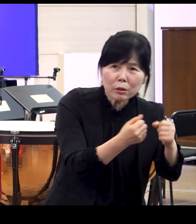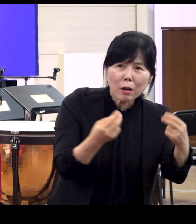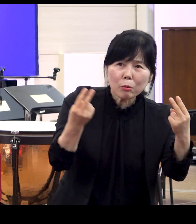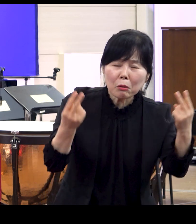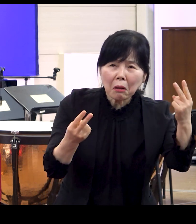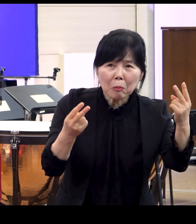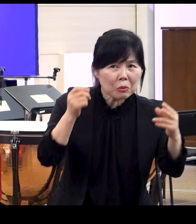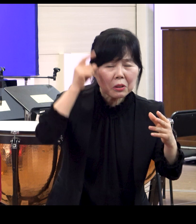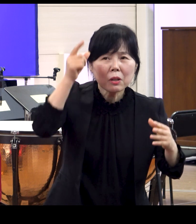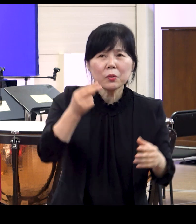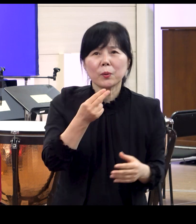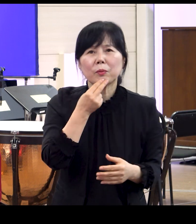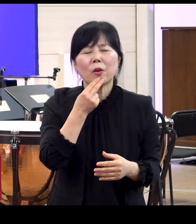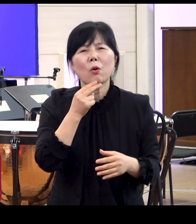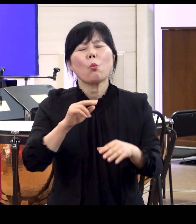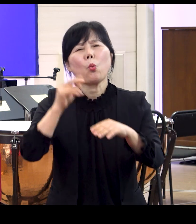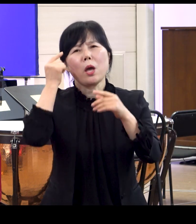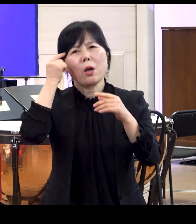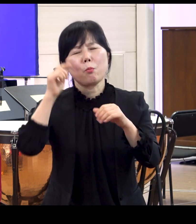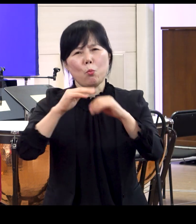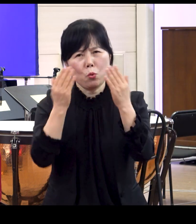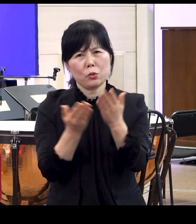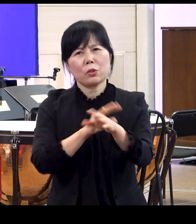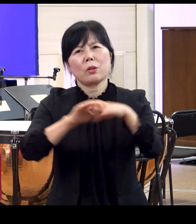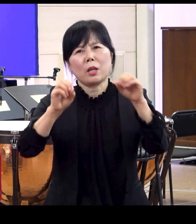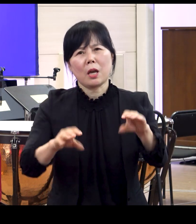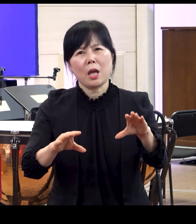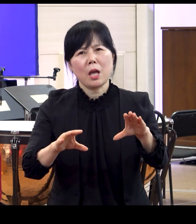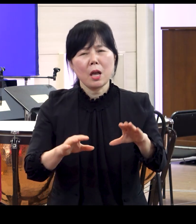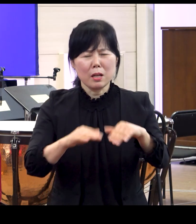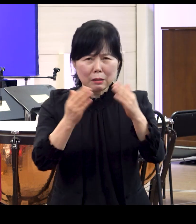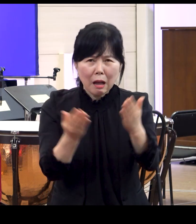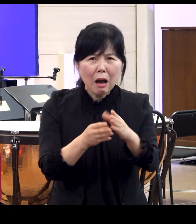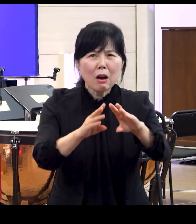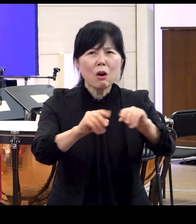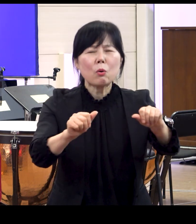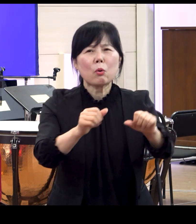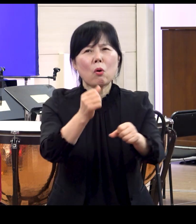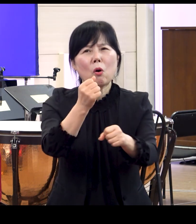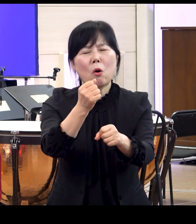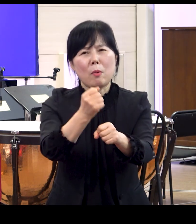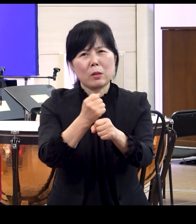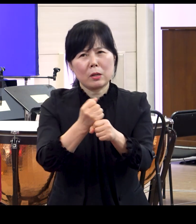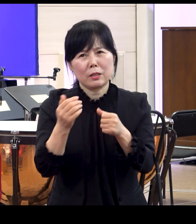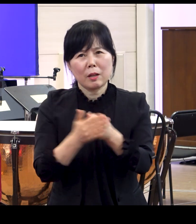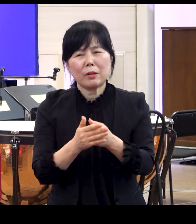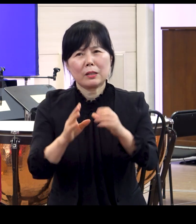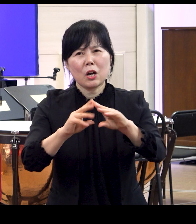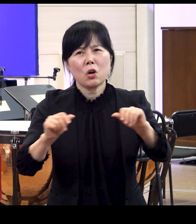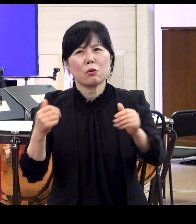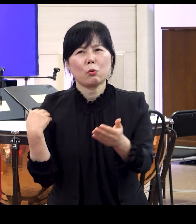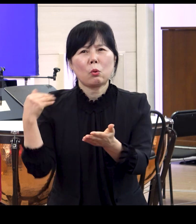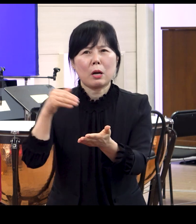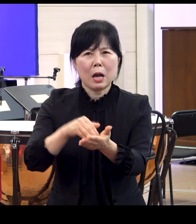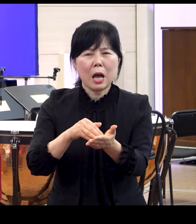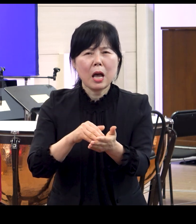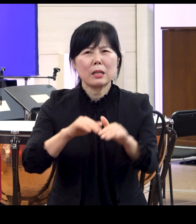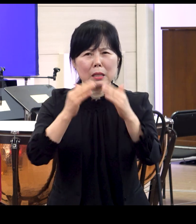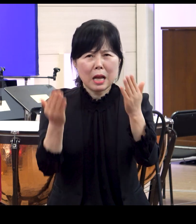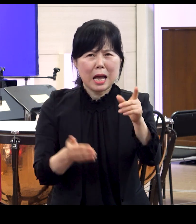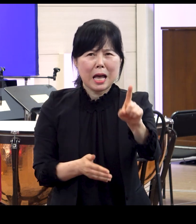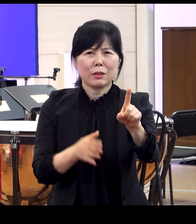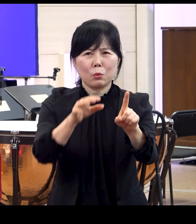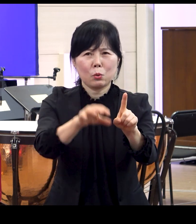없음은 모든 것이 헛됨이로다. 다 흙으로 말미암았으므로 다 흙으로 돌아가나니 다 한